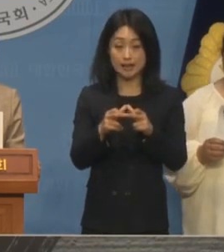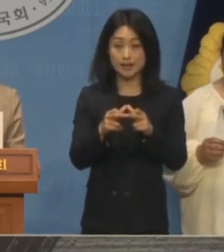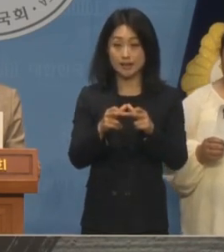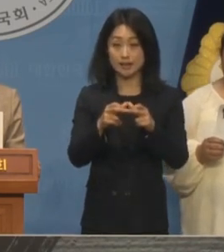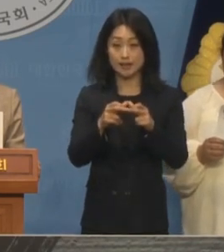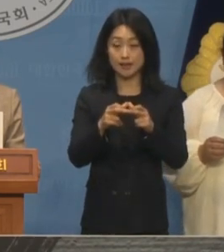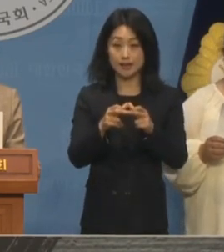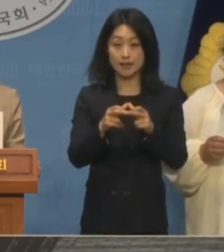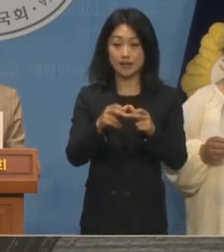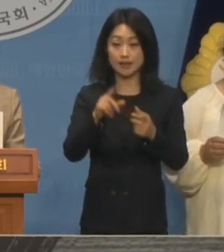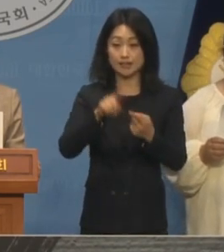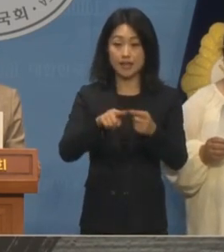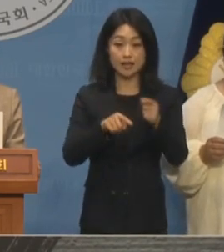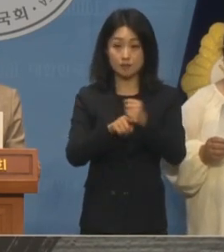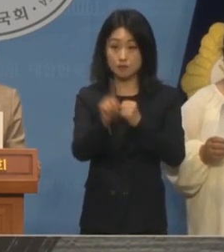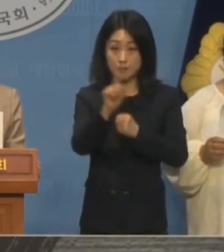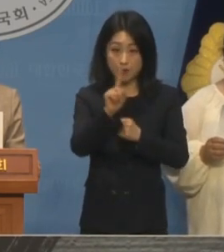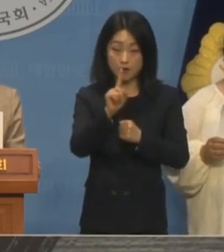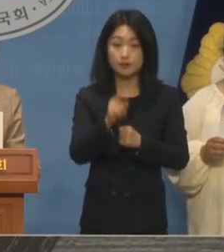같이 정의하고 있습니다.